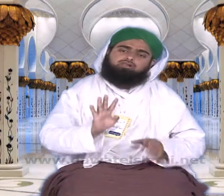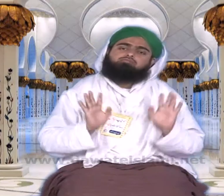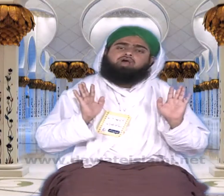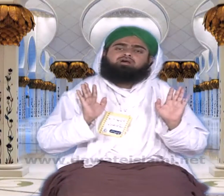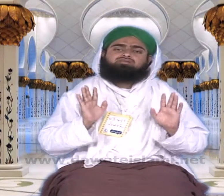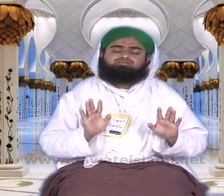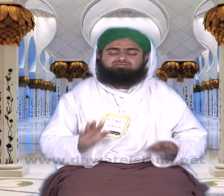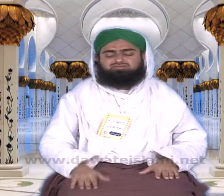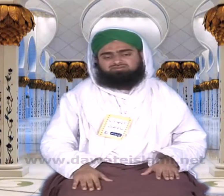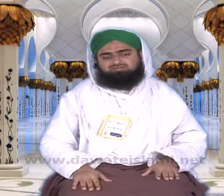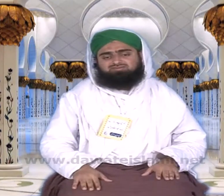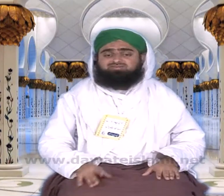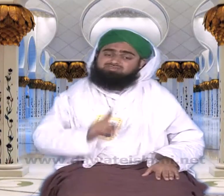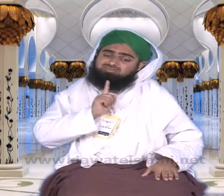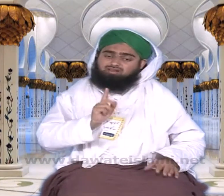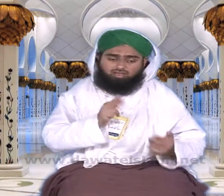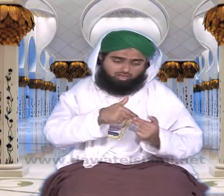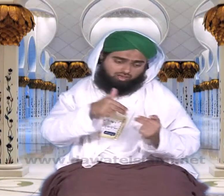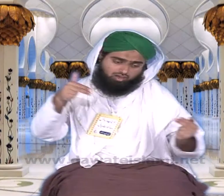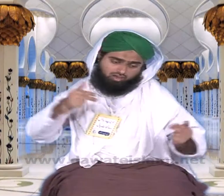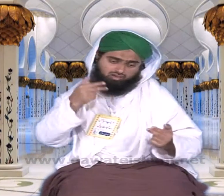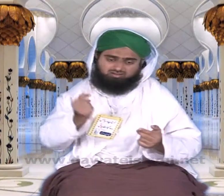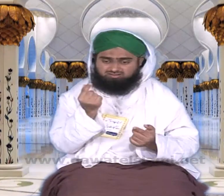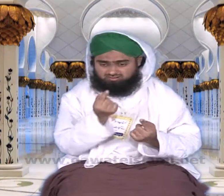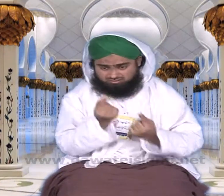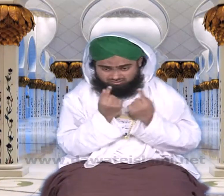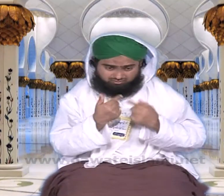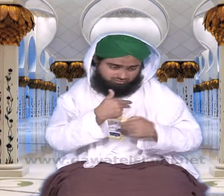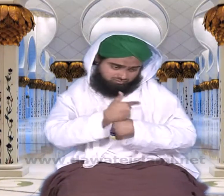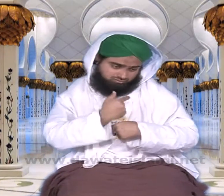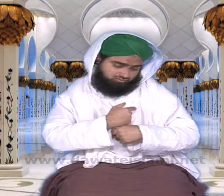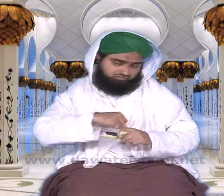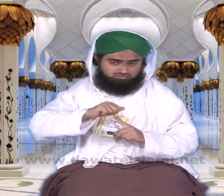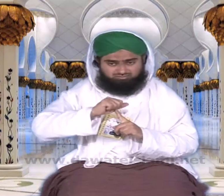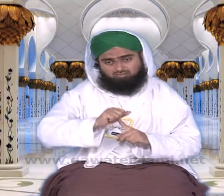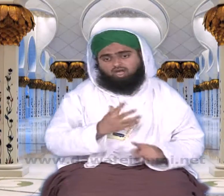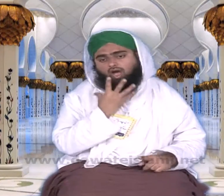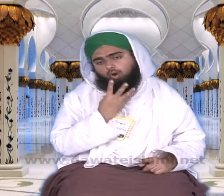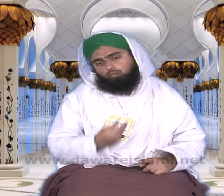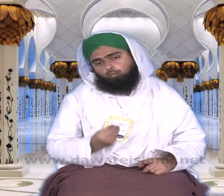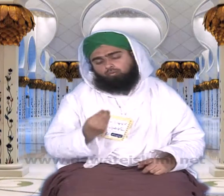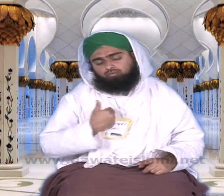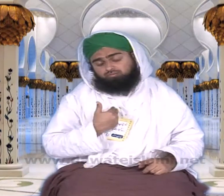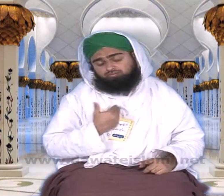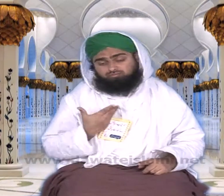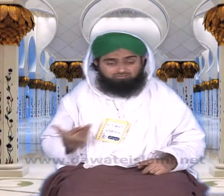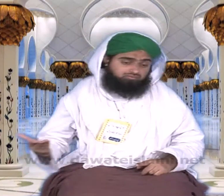چار دن کا ساز ہے یہ واقعہ سراپا عبرت لیکن